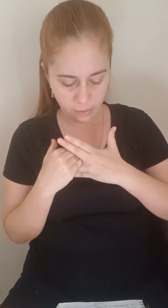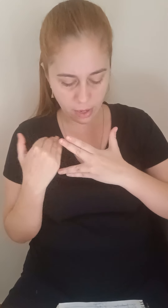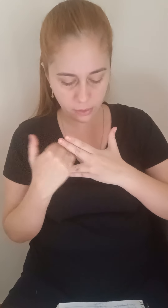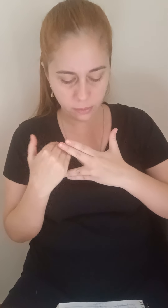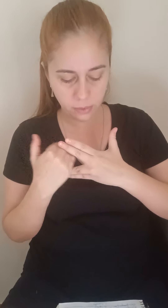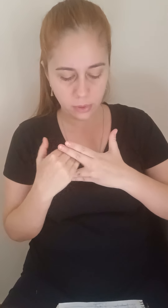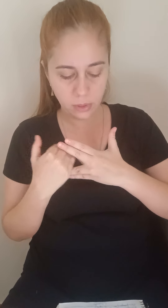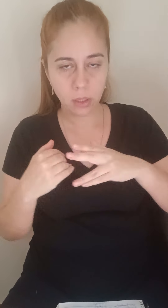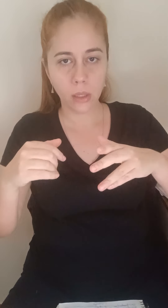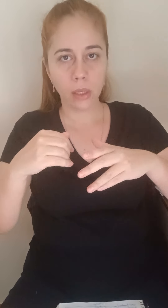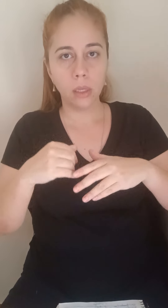Intervalo,